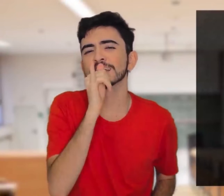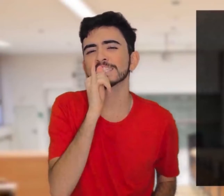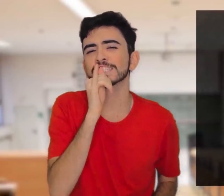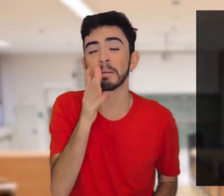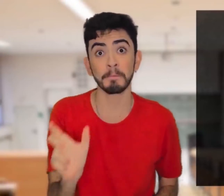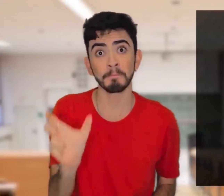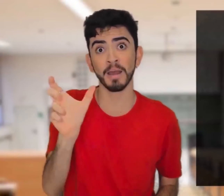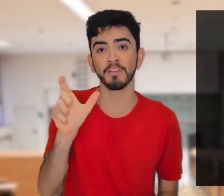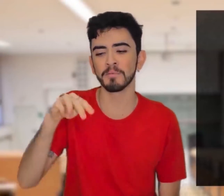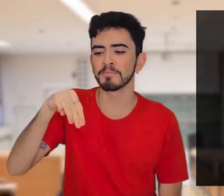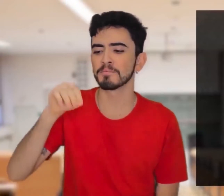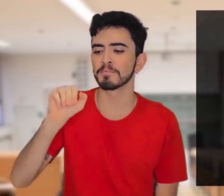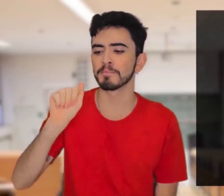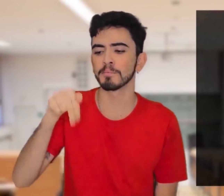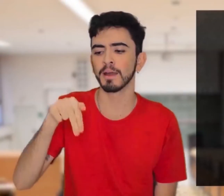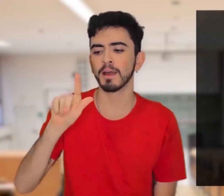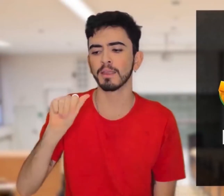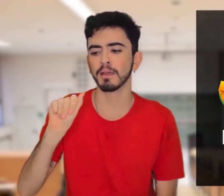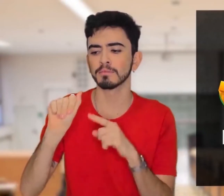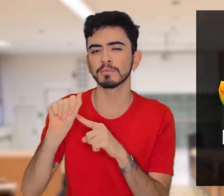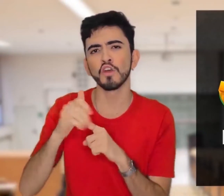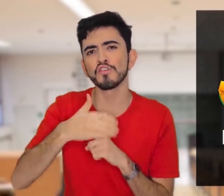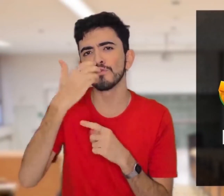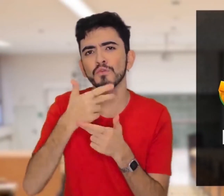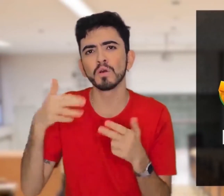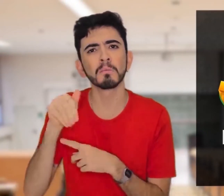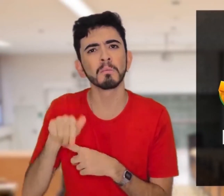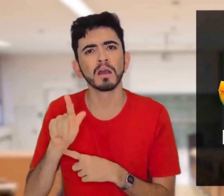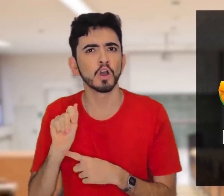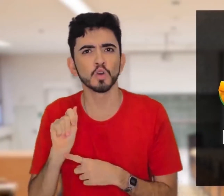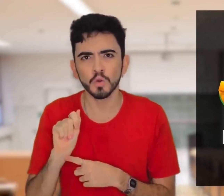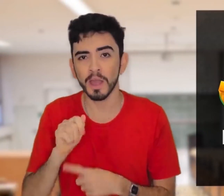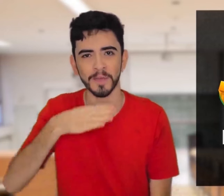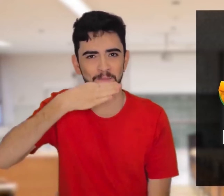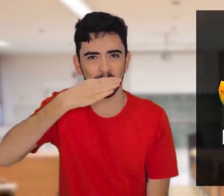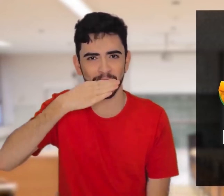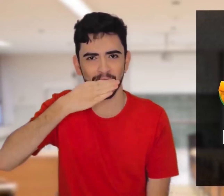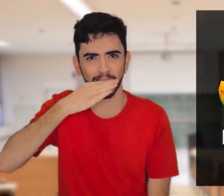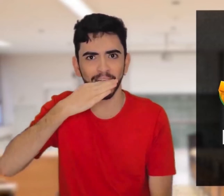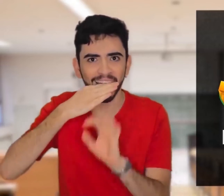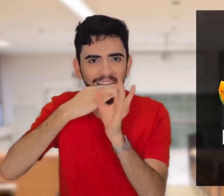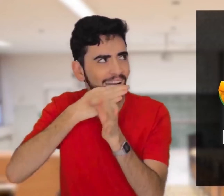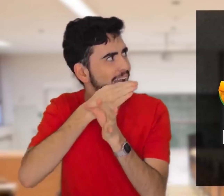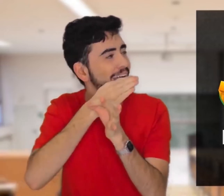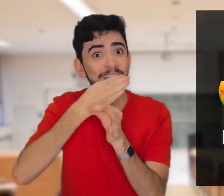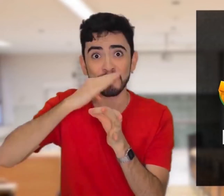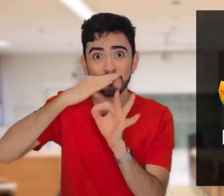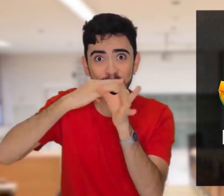Por exemplo, a palavra manga pode ser a fruta, né? Com esse sinal de manga,